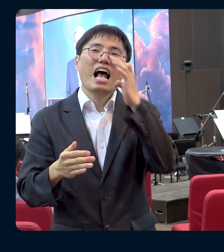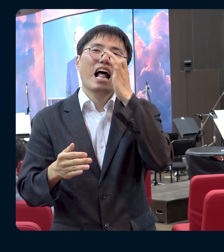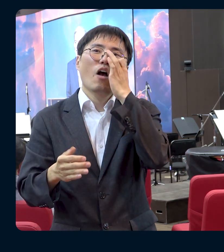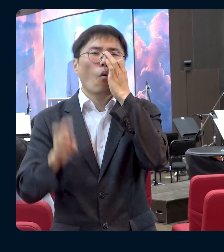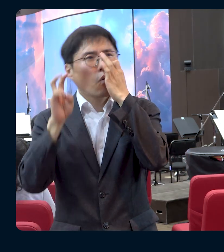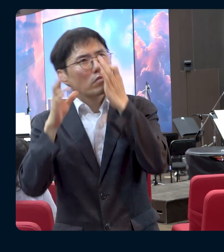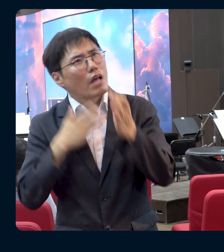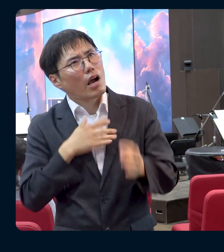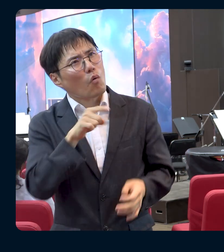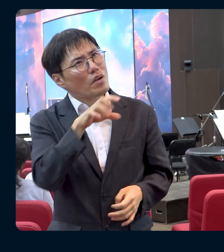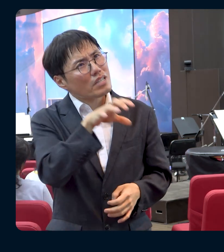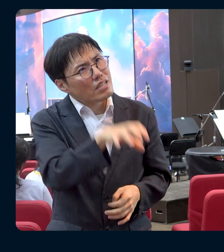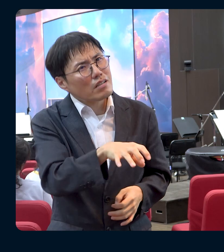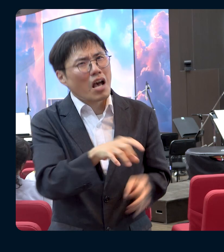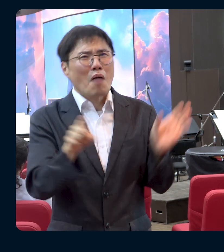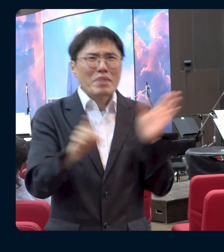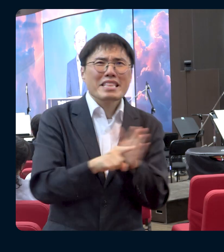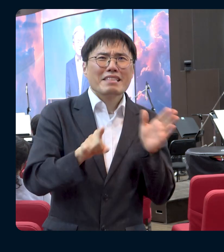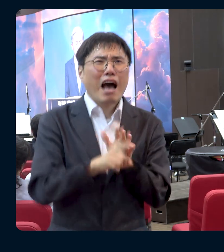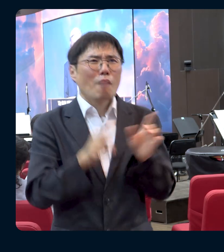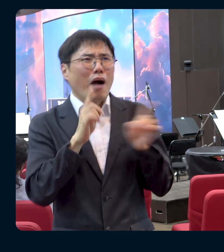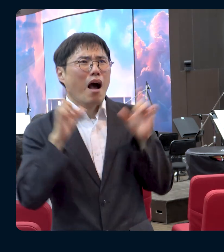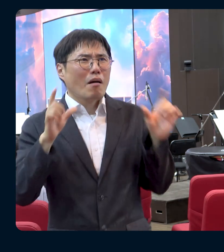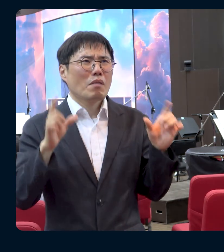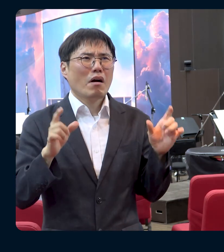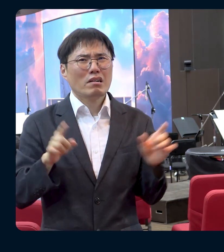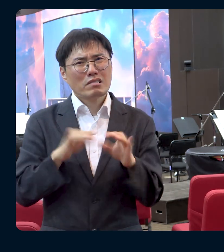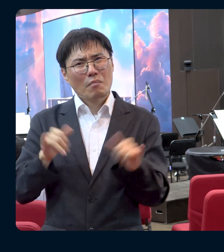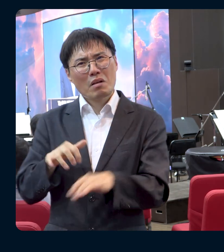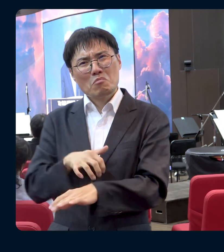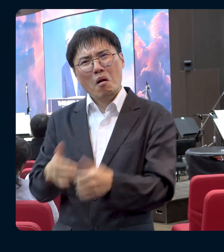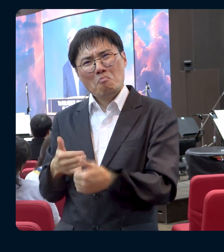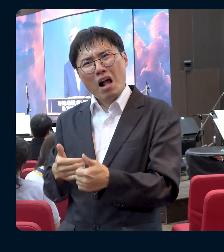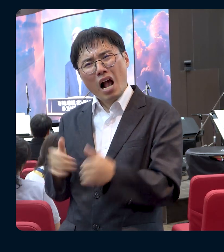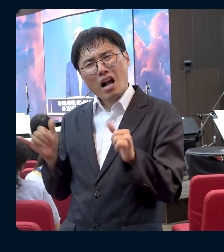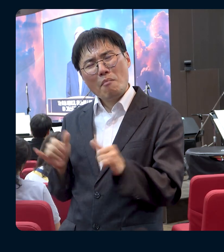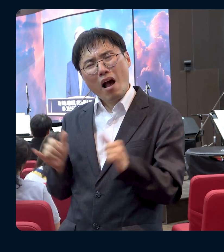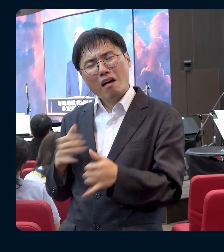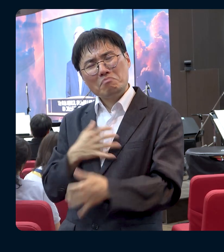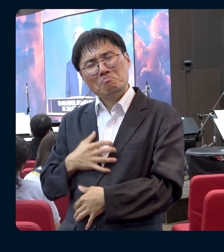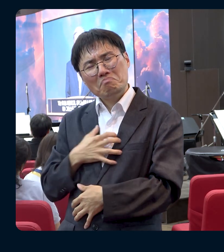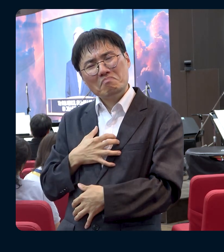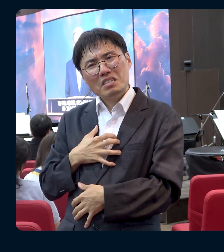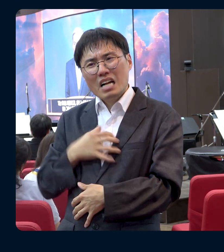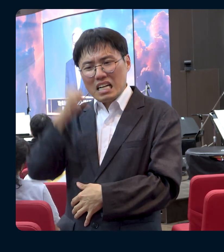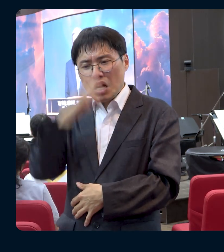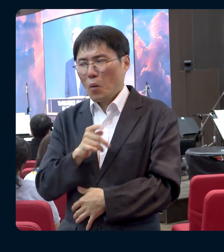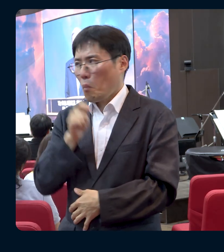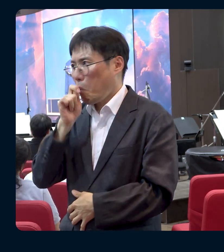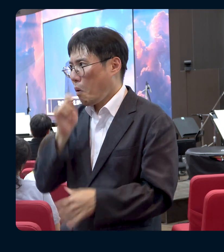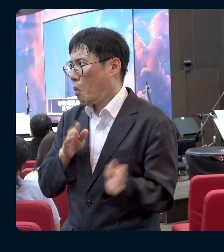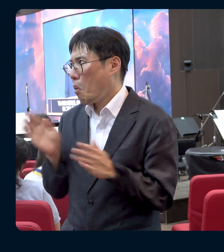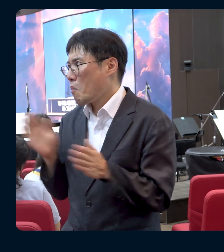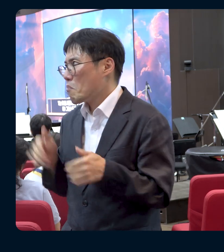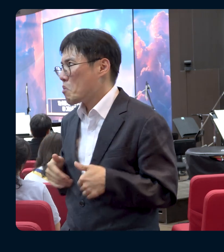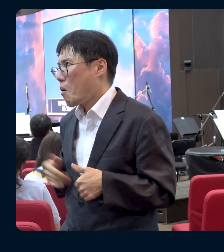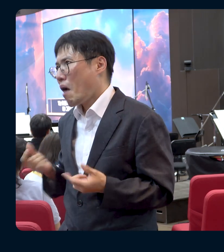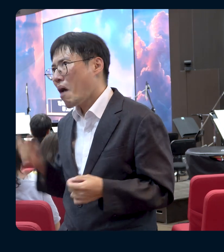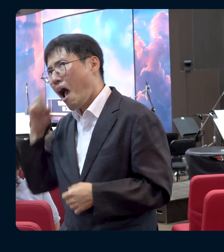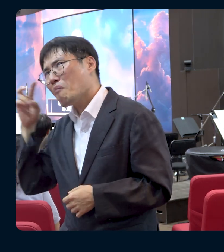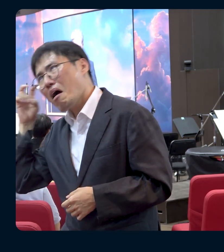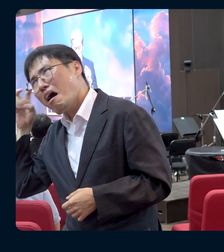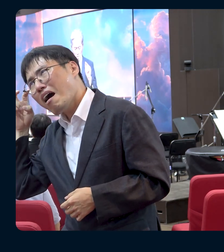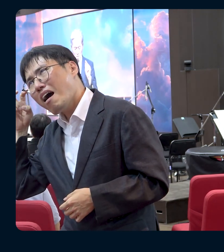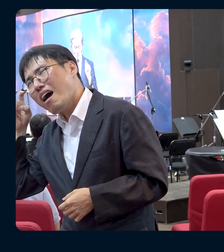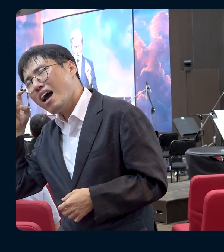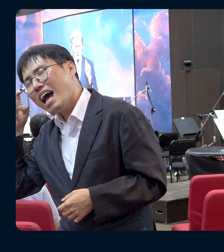있으니까 혹시 내가 거기서 막 또 믿는다고 얘기하고 그러면 그들이 불편해 할 수 있으니까 그냥 조용히